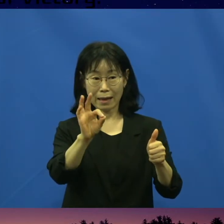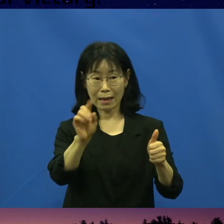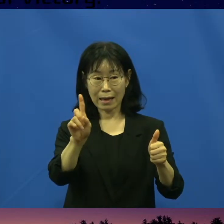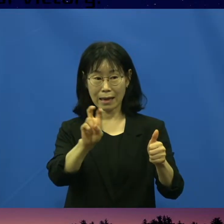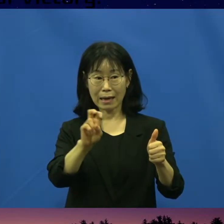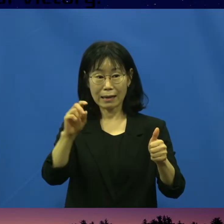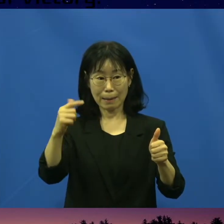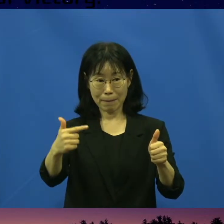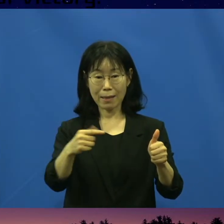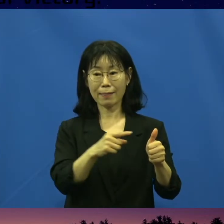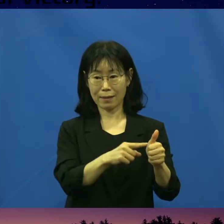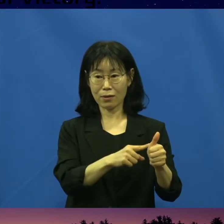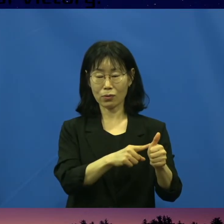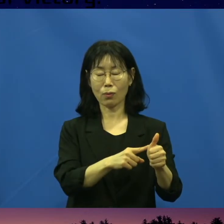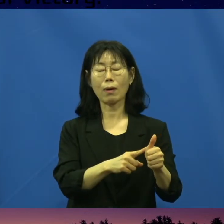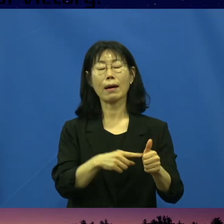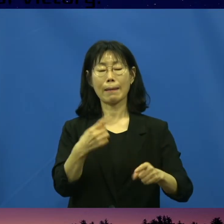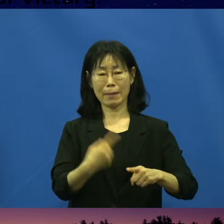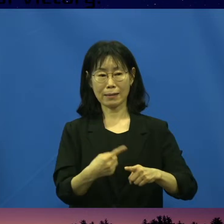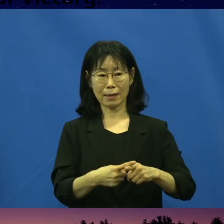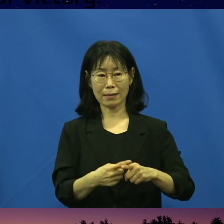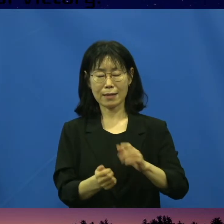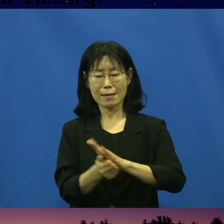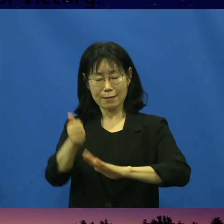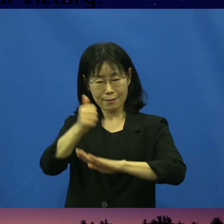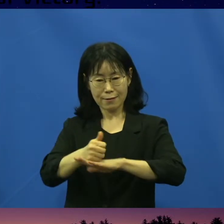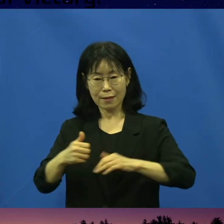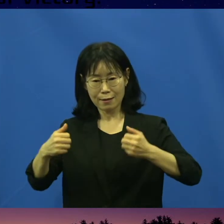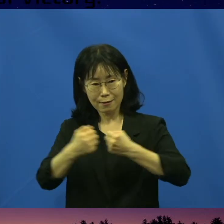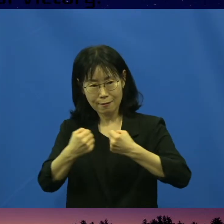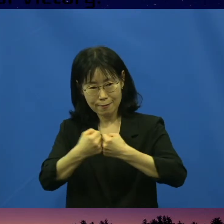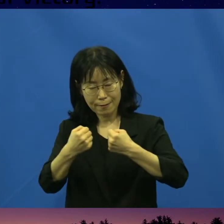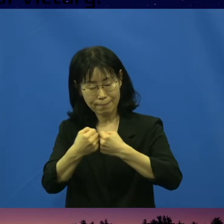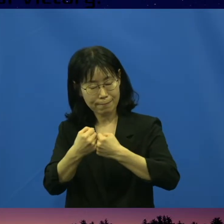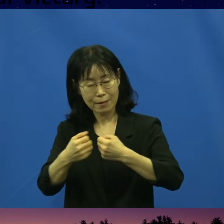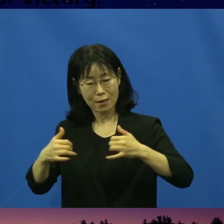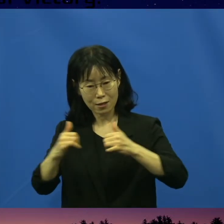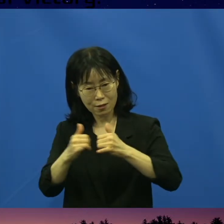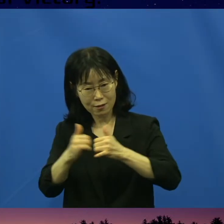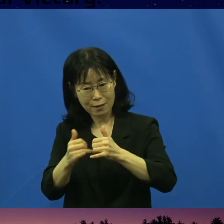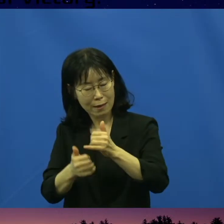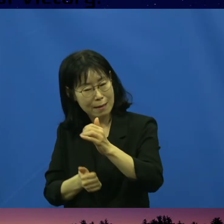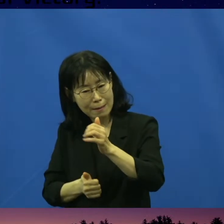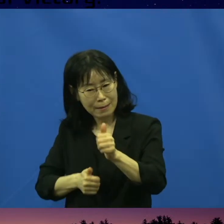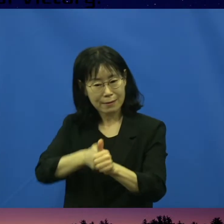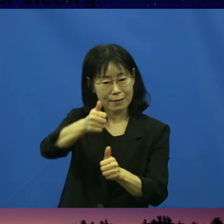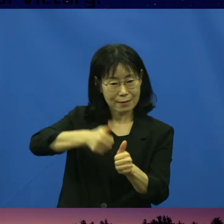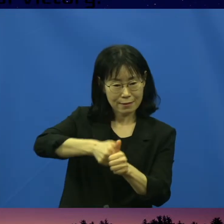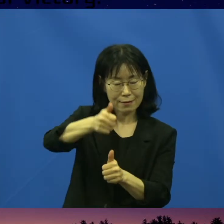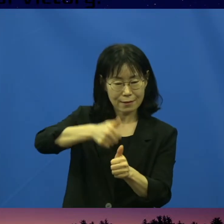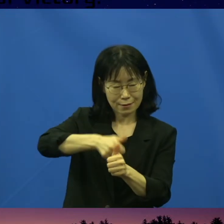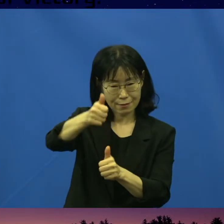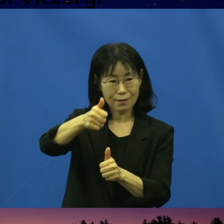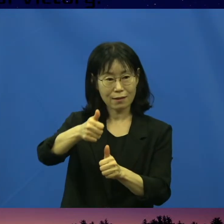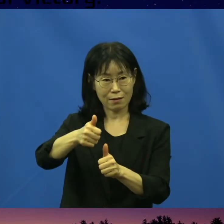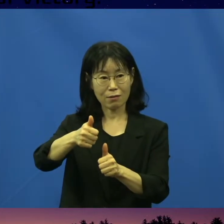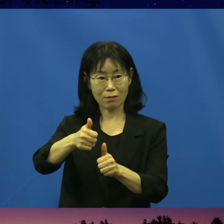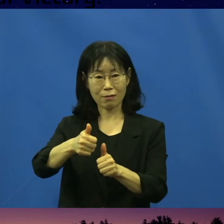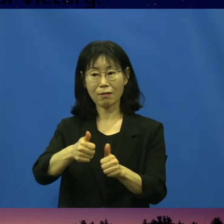몰라요. 하는 대로 다 됐어. 전쟁에서 승승장구를 해서 베테랑 중에 베테랑, 모든 사람들이 칭송을